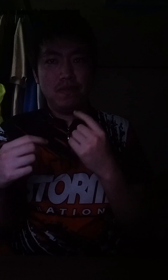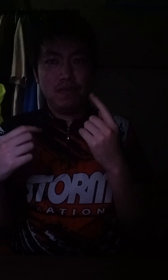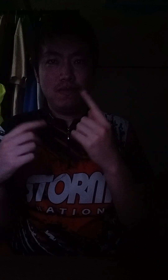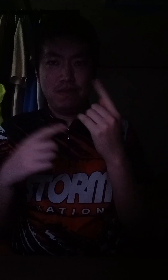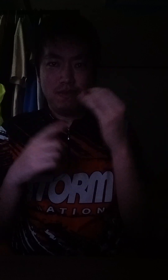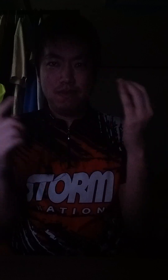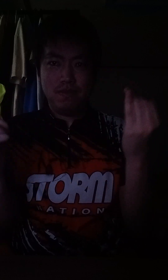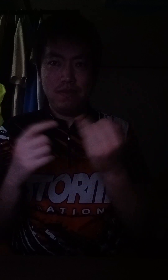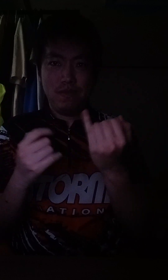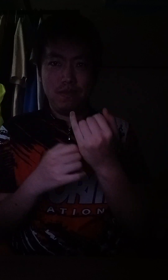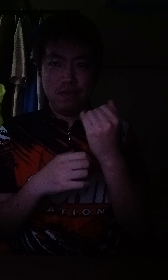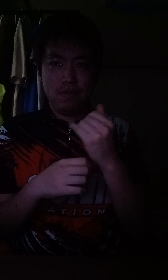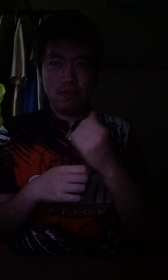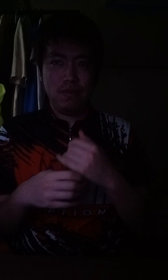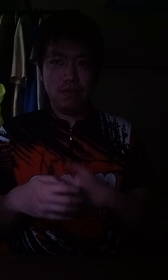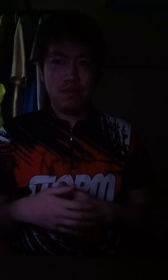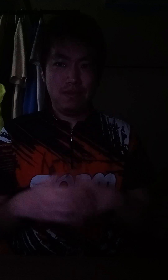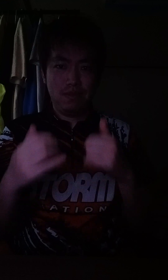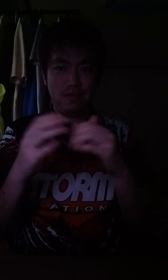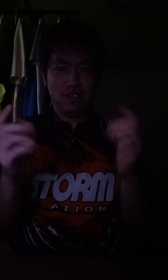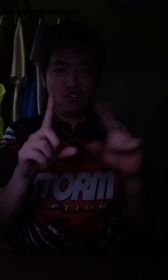있게 됐습니다. 멋있어. 퇴원